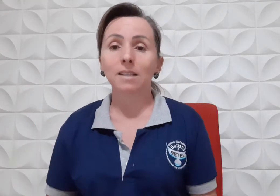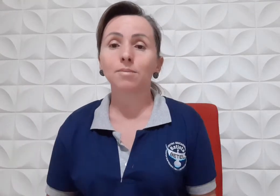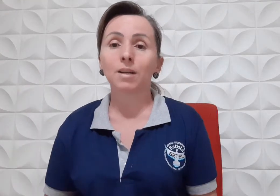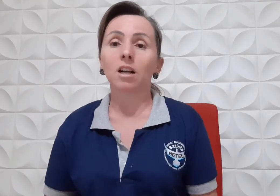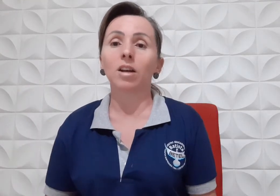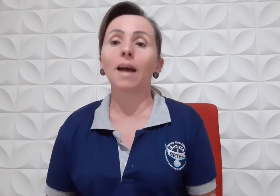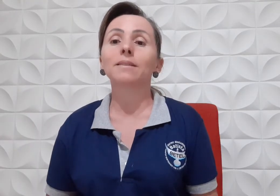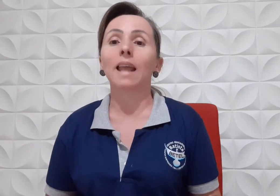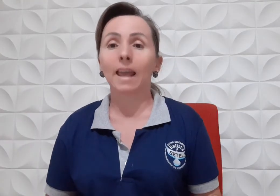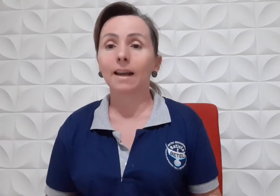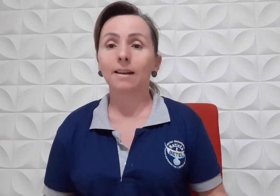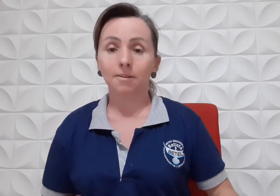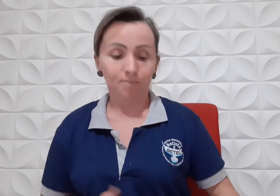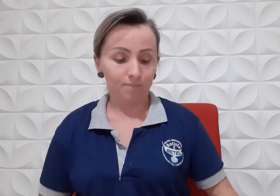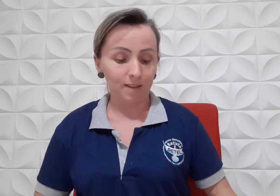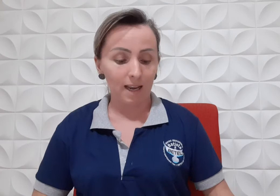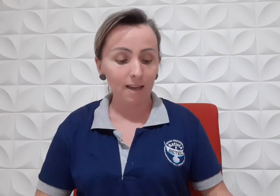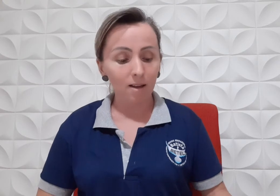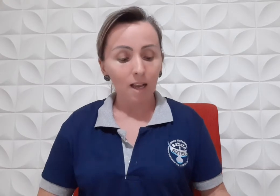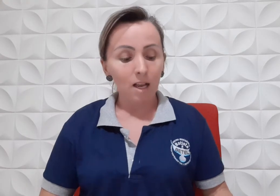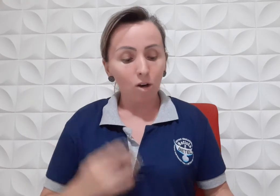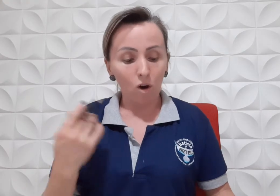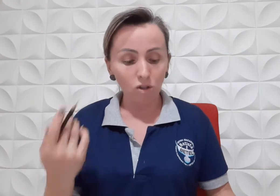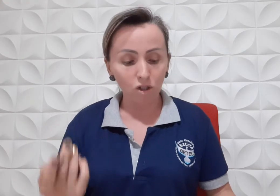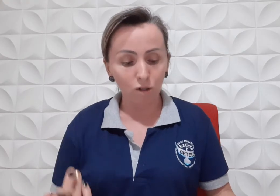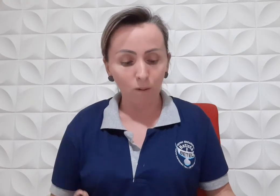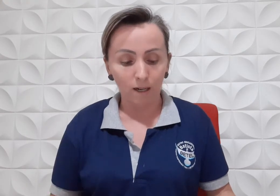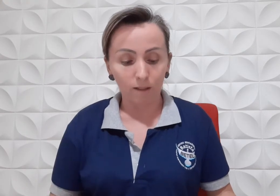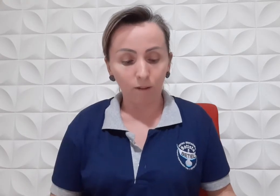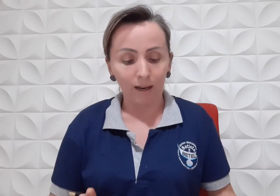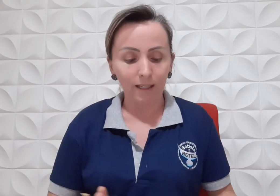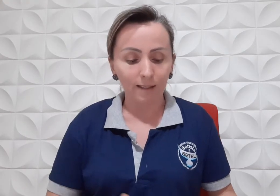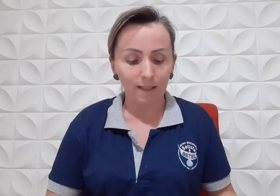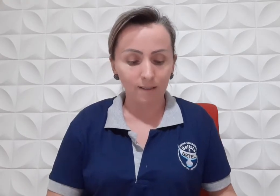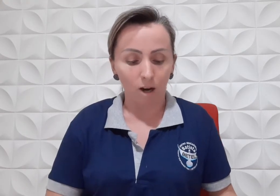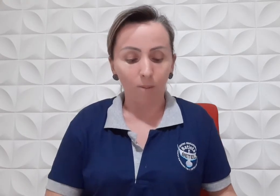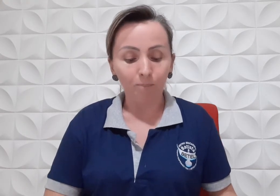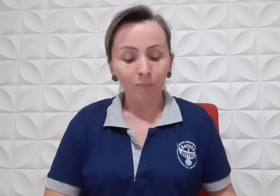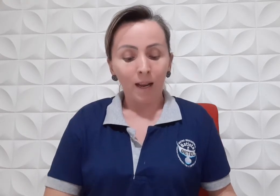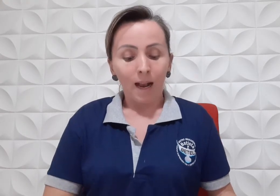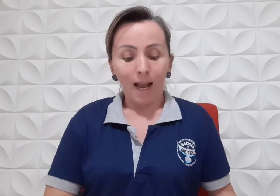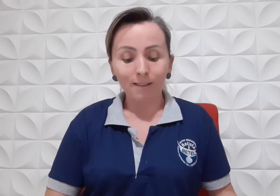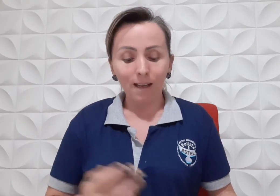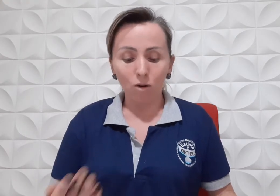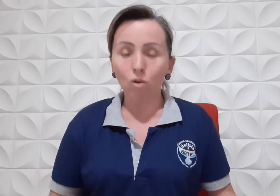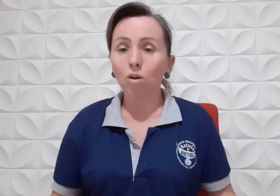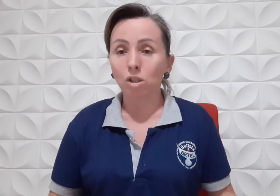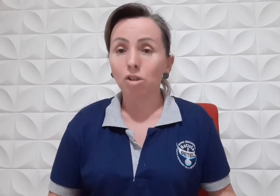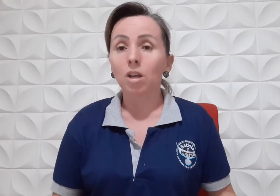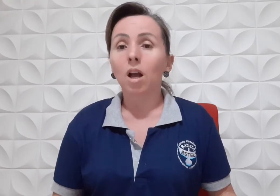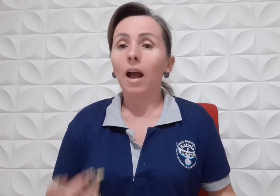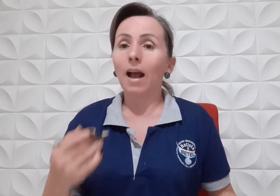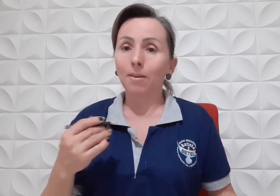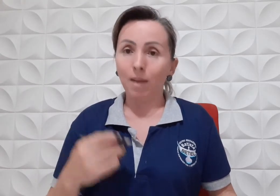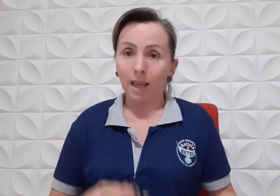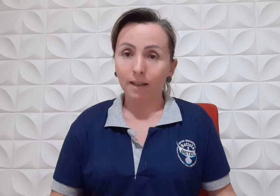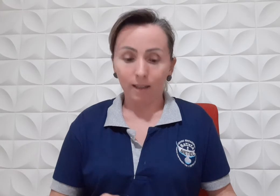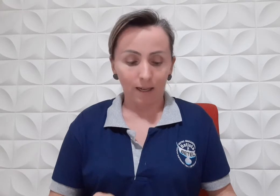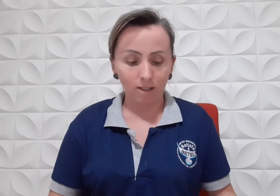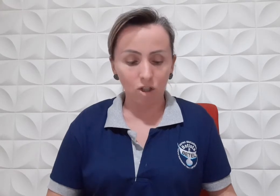trabalhasse, melhorar a terra, né? Continuando. Aí tem assim, ó. Até hoje, a América